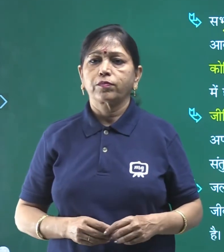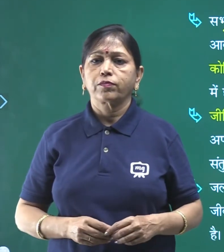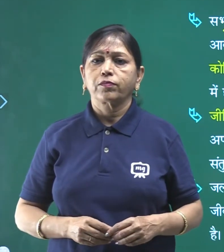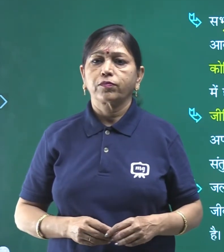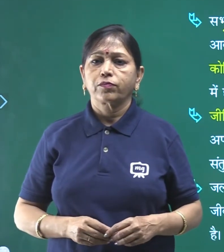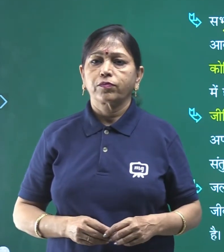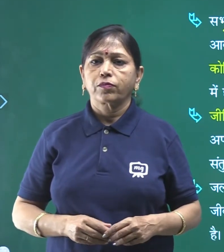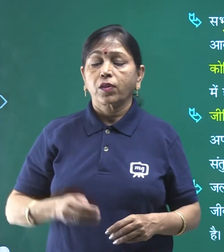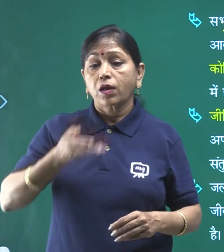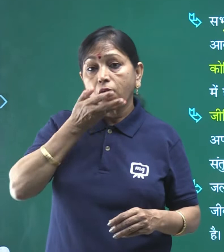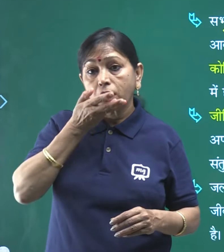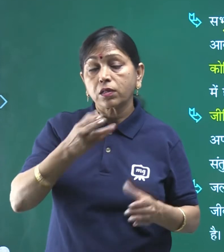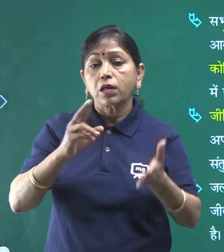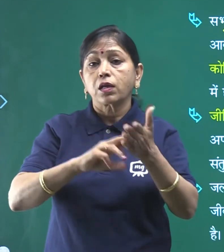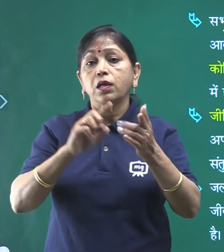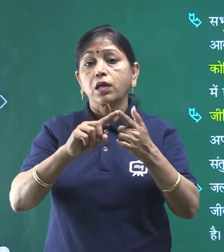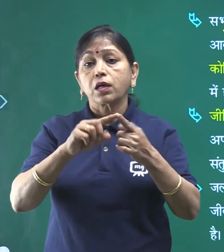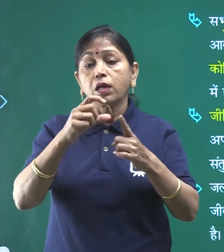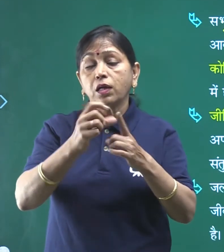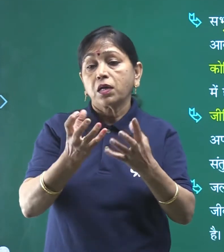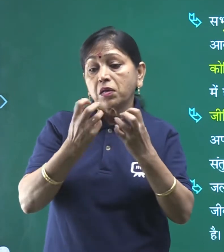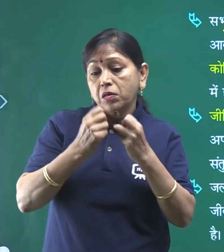कि जल की आवश्यकता होती है